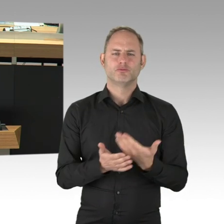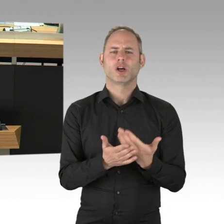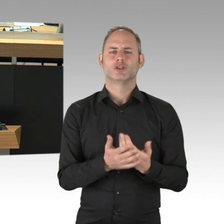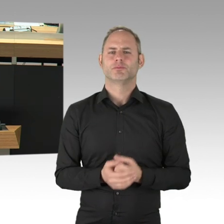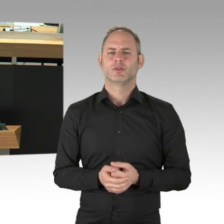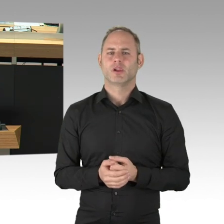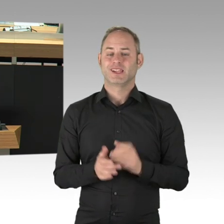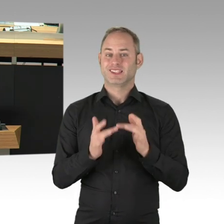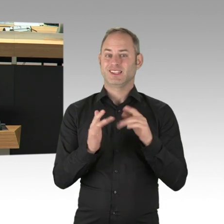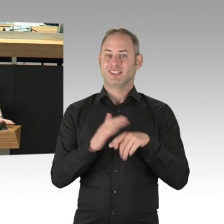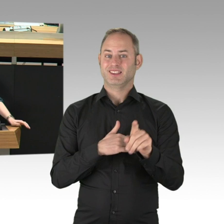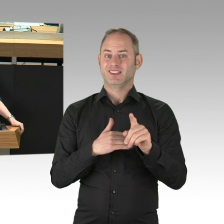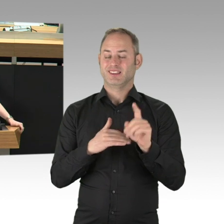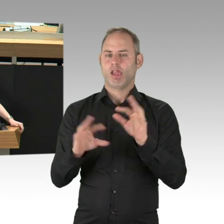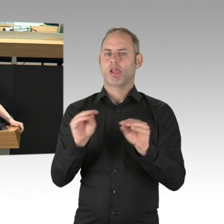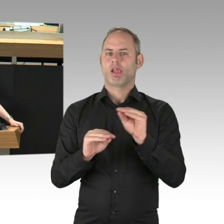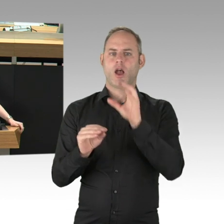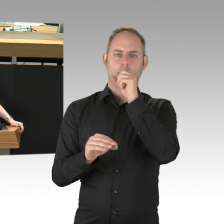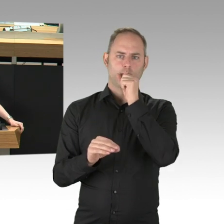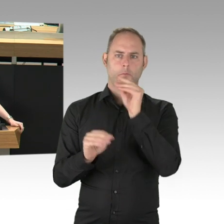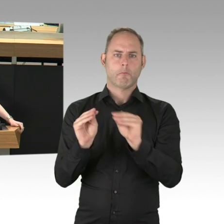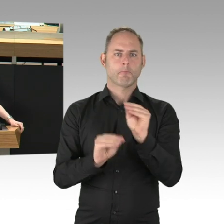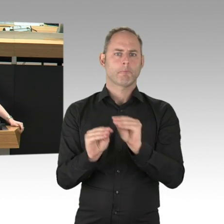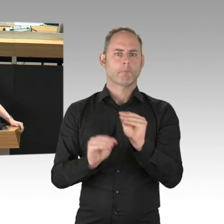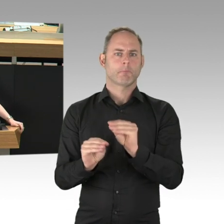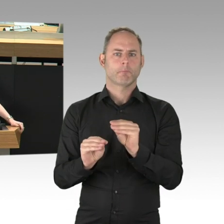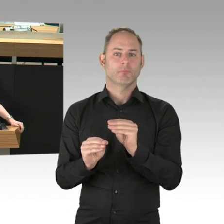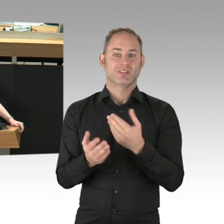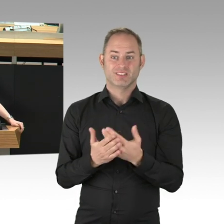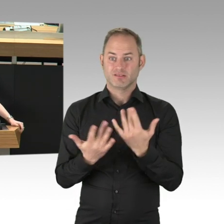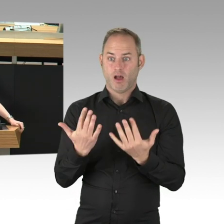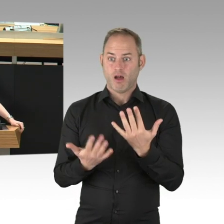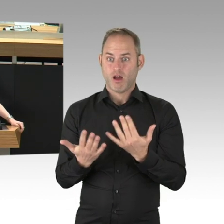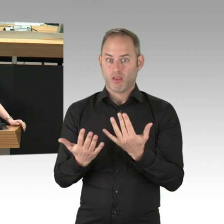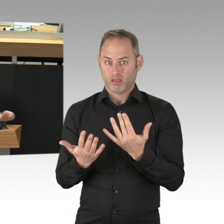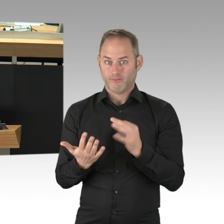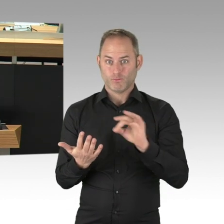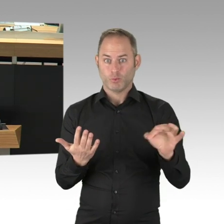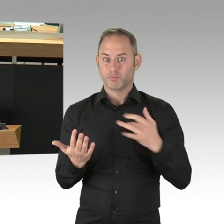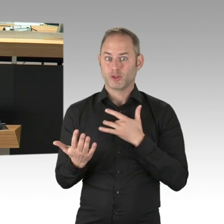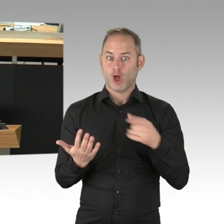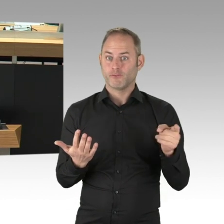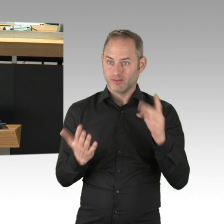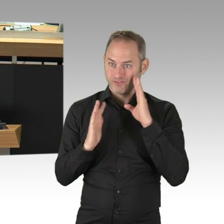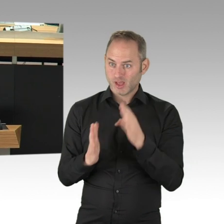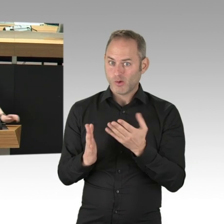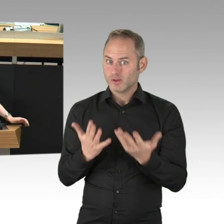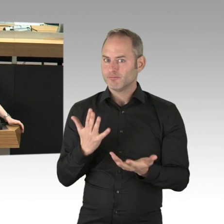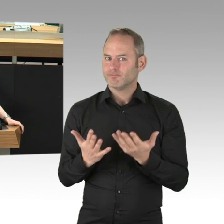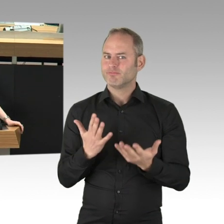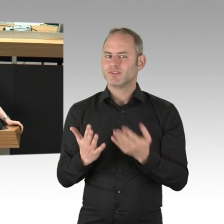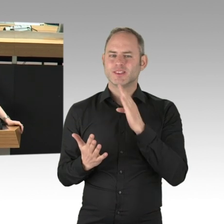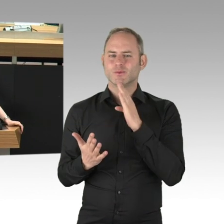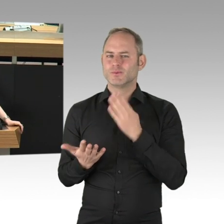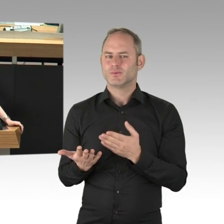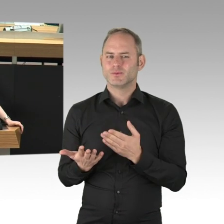Berlin muss die Verfolgung und Bestrafung von antisemitisch motivierten Straftaten durchsetzen und garantieren. Ein deutliches Signal